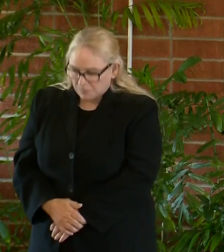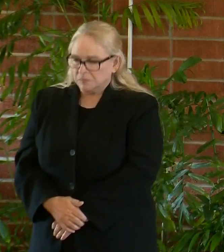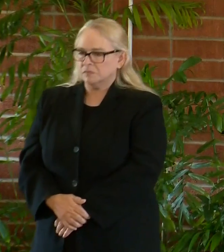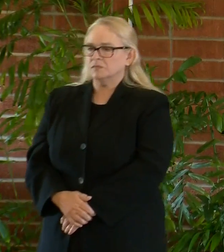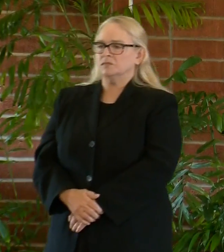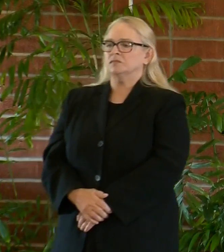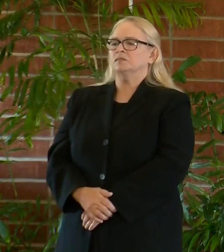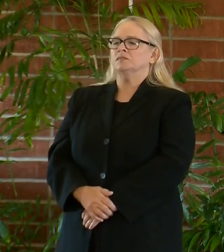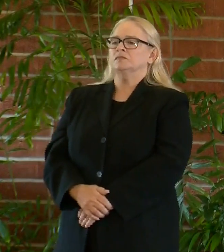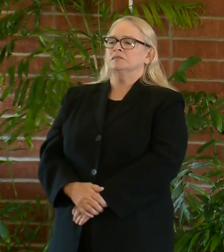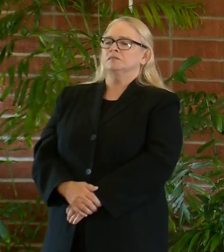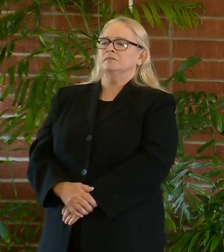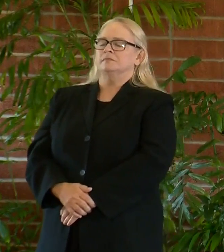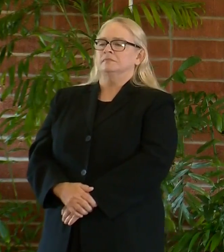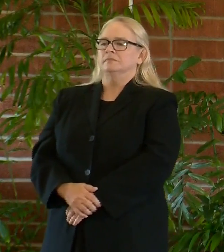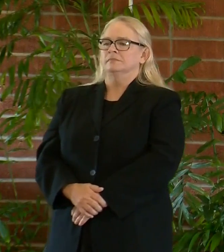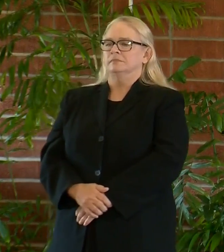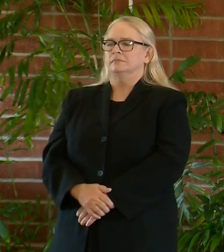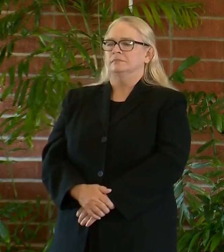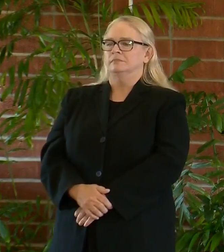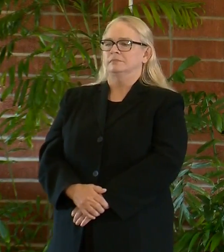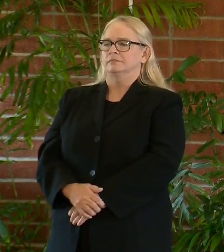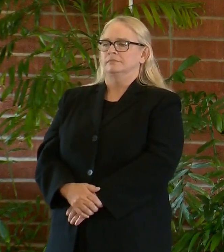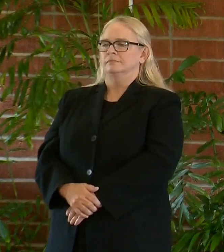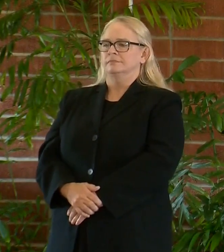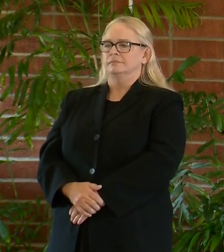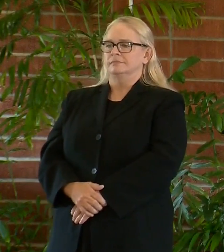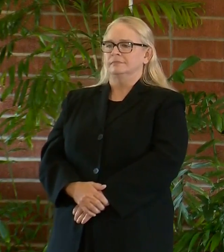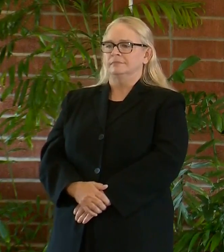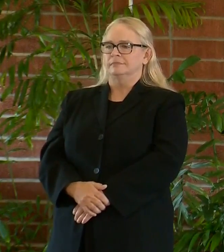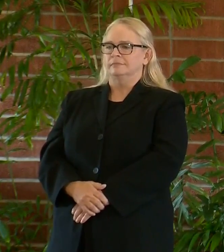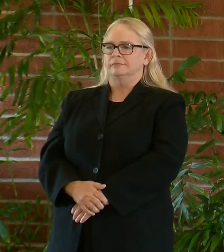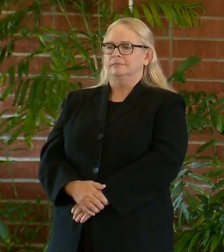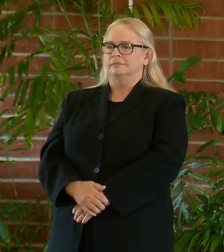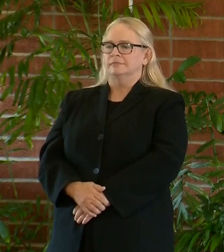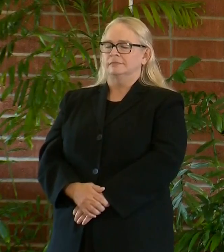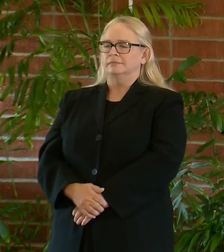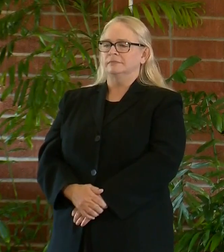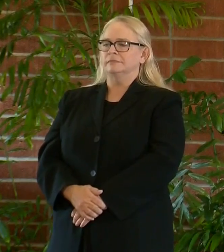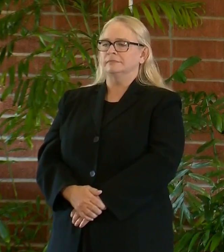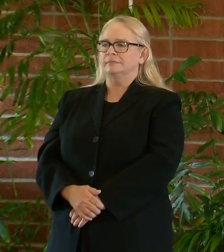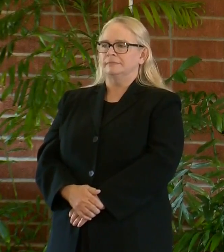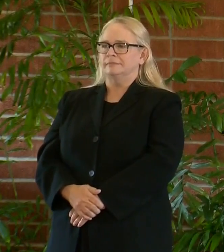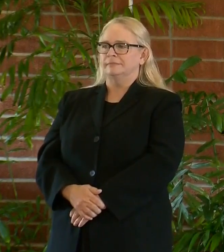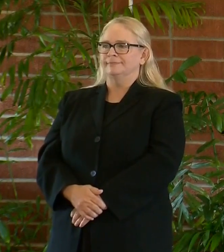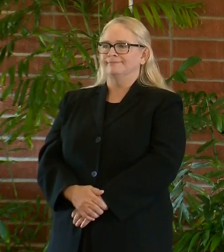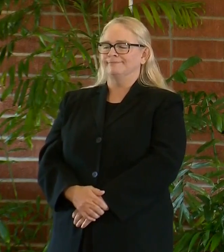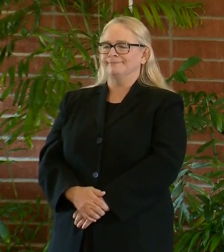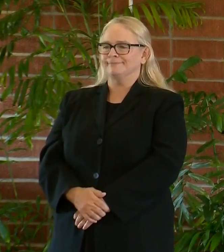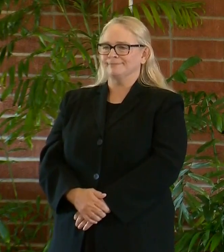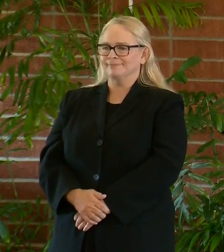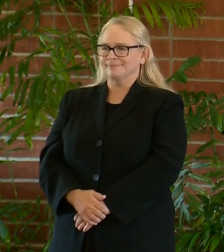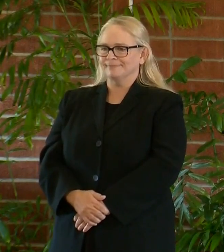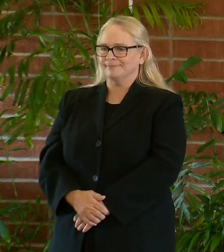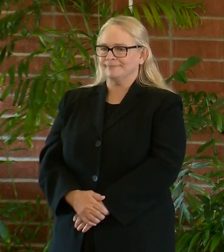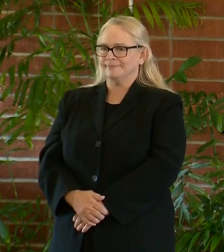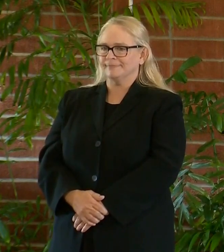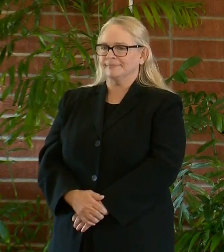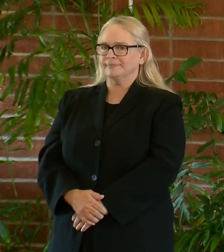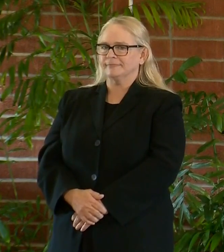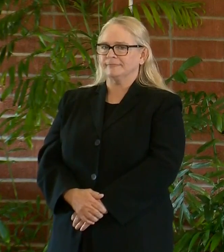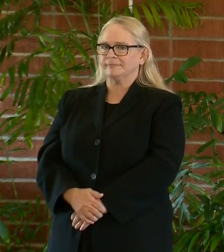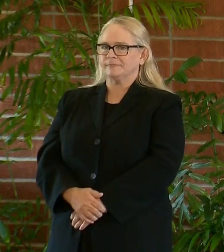Vengo aquí como representante, como miembro de nuestra comunidad, como padre, como hijo, como